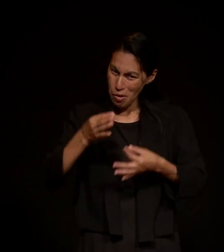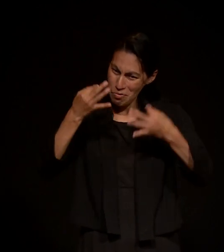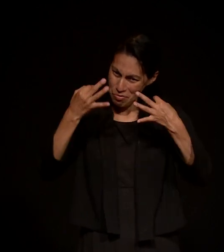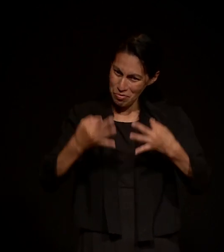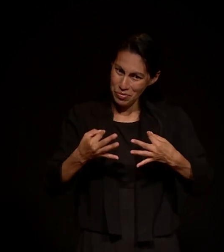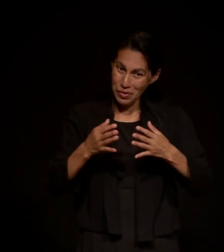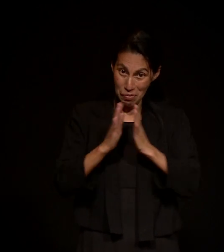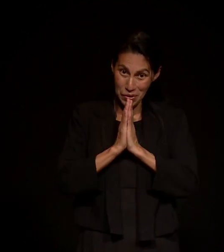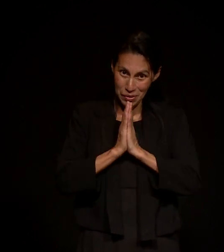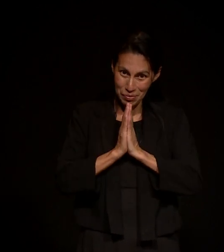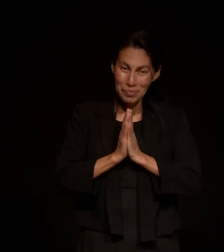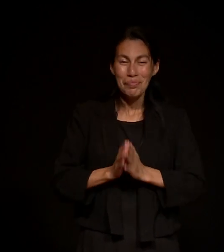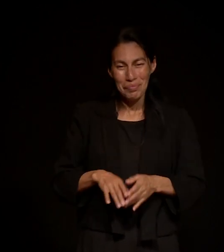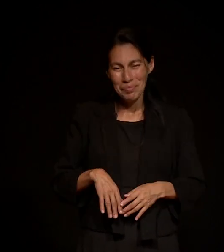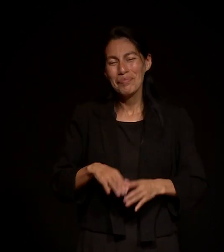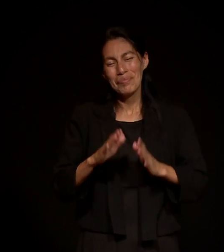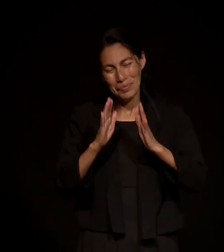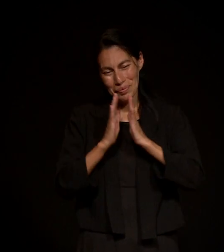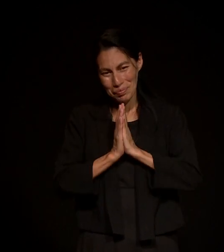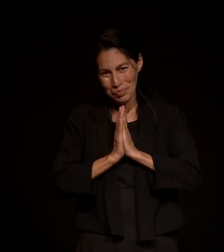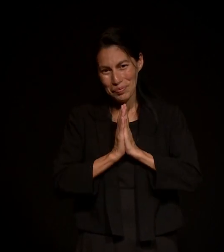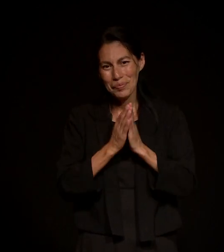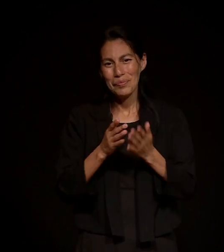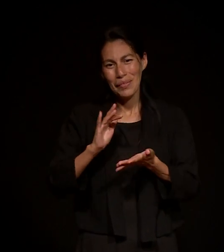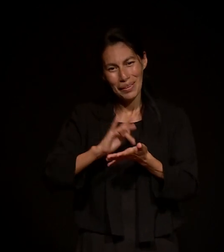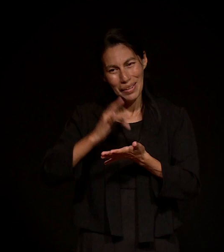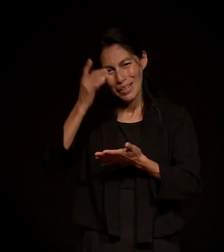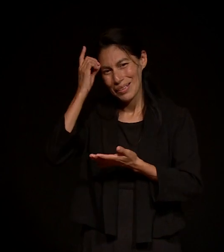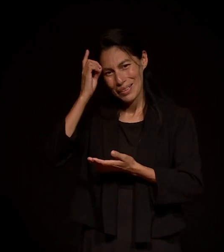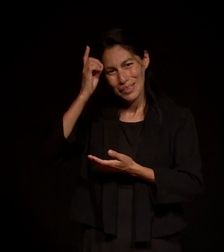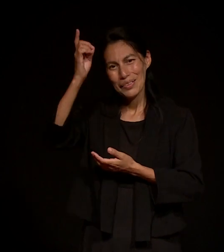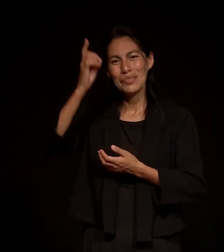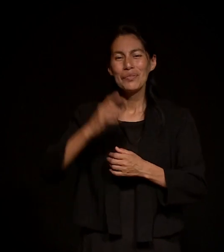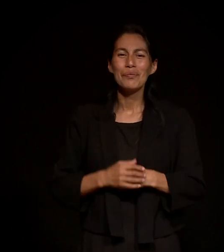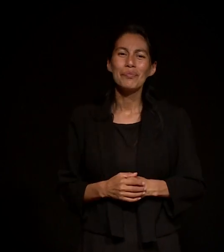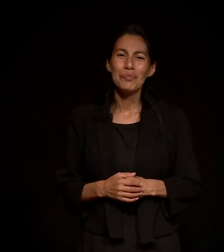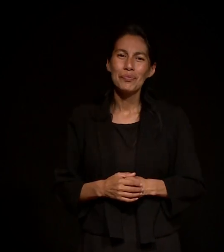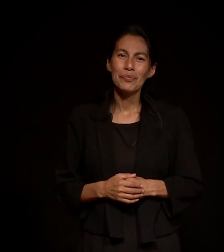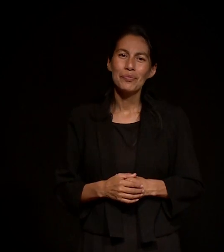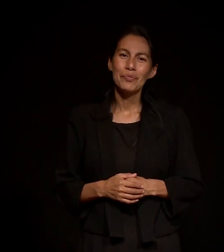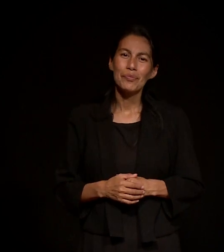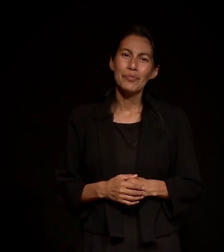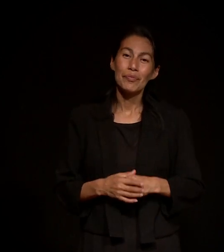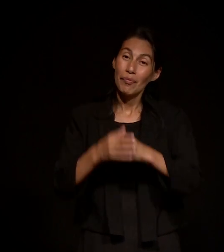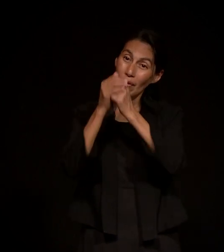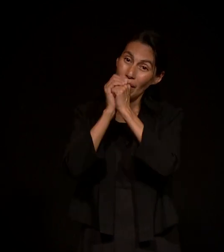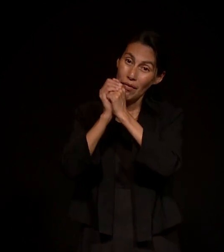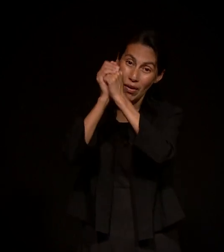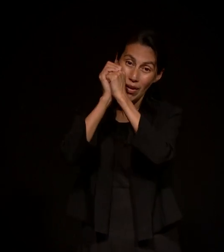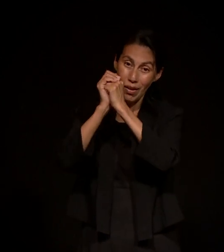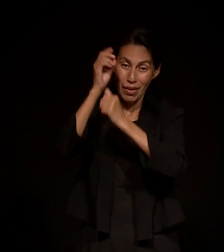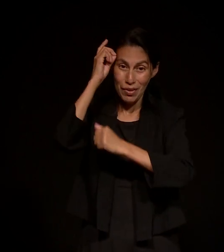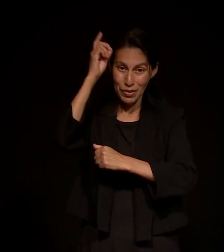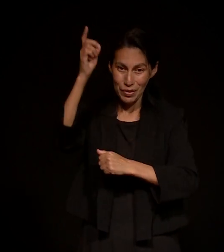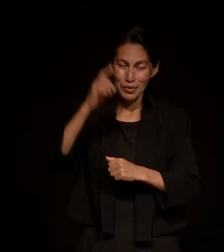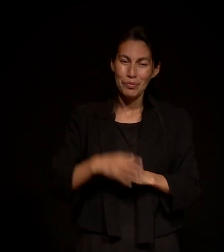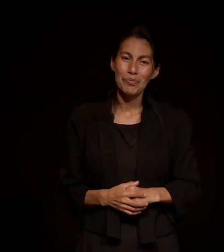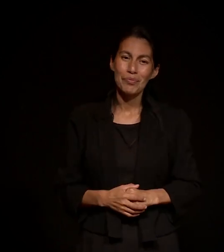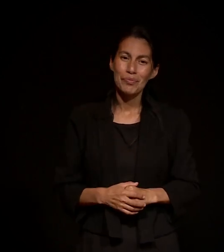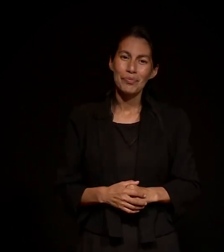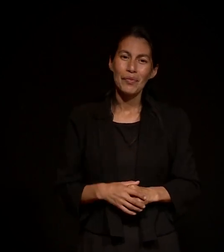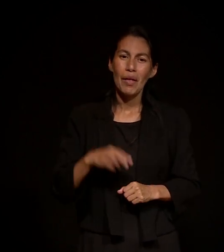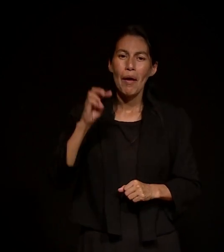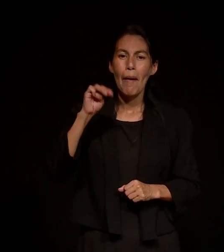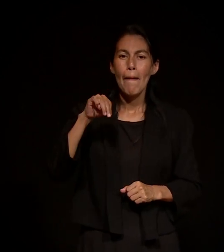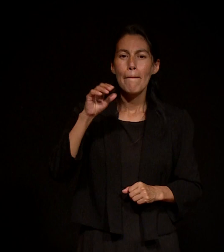salió todo bien. Amén. ¿No dice amén? Amén. Gracias a Dios. Y vamos a seguir alabando a Dios por